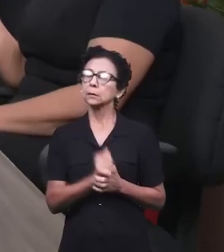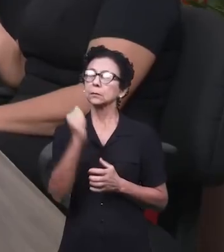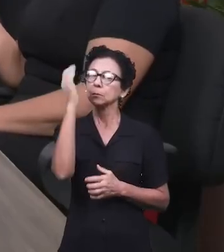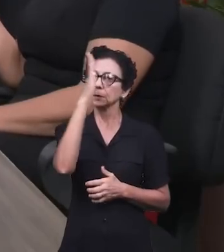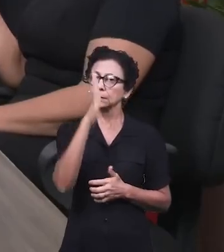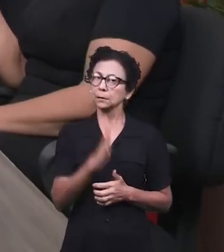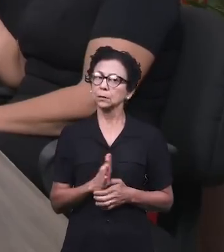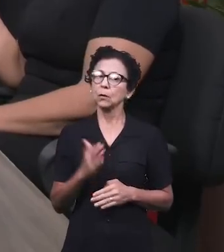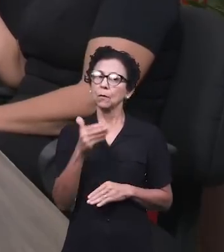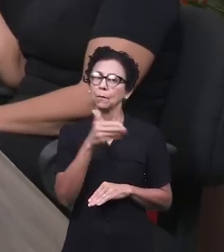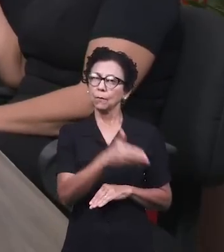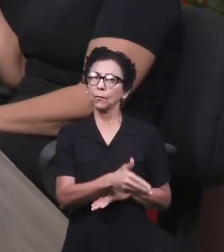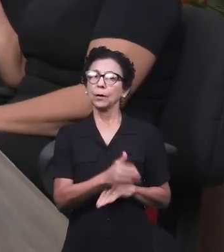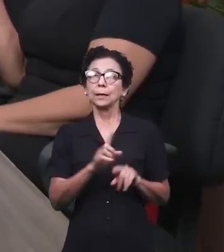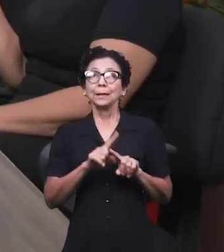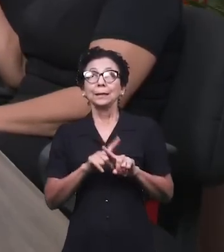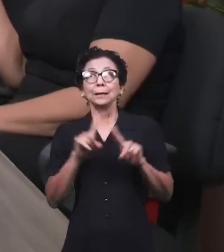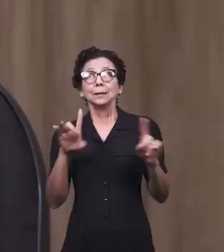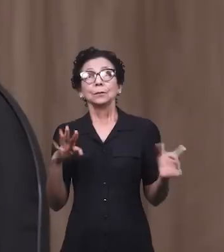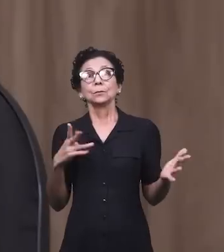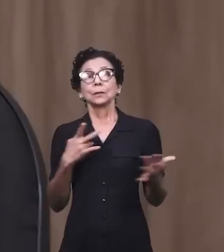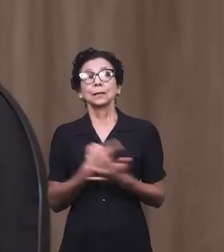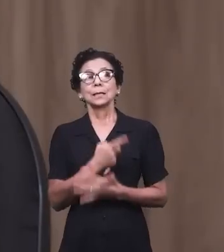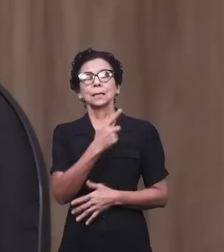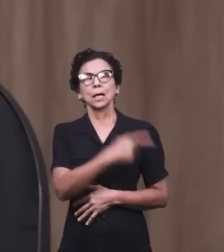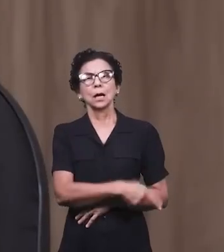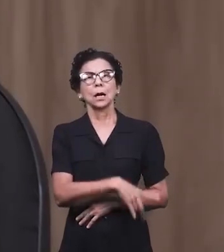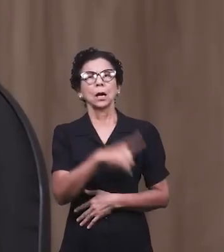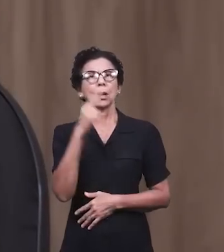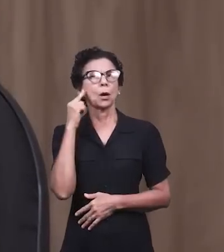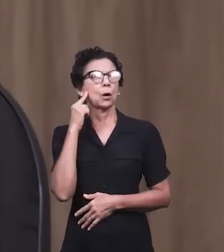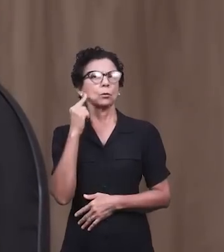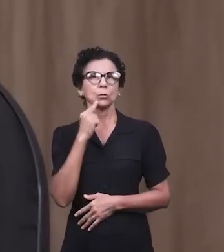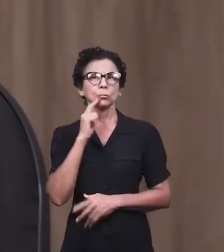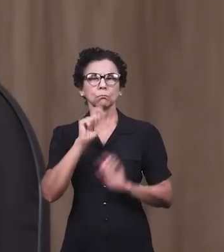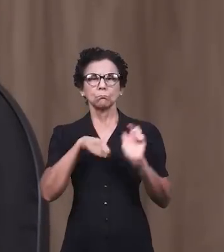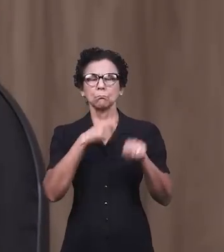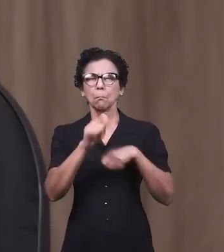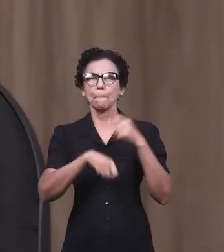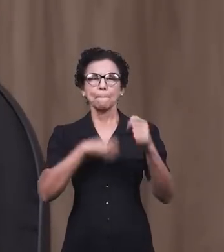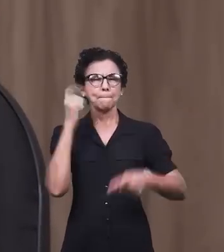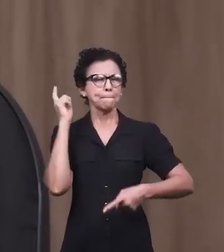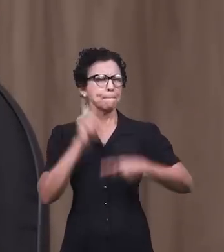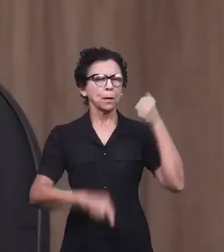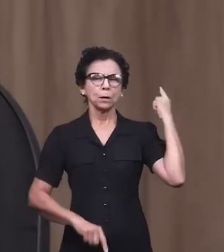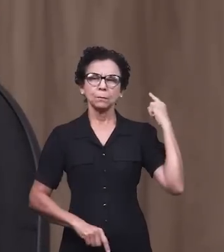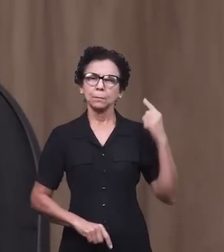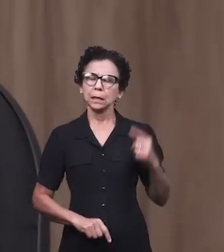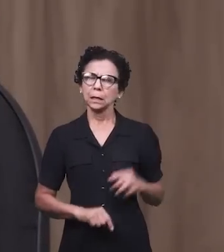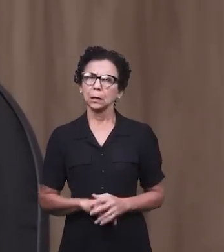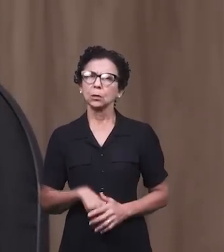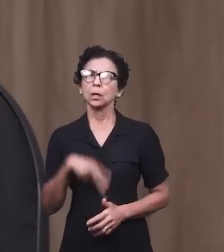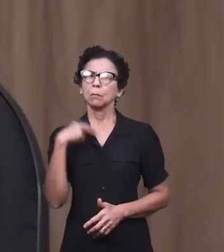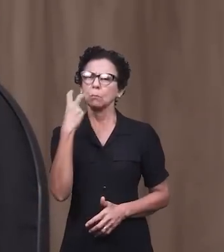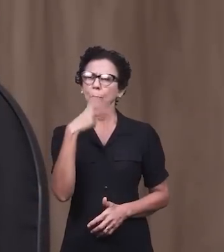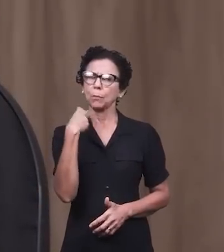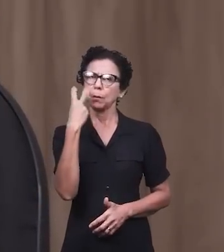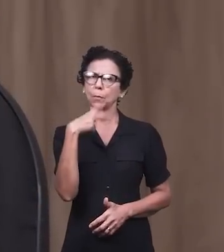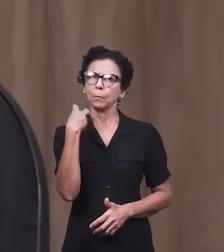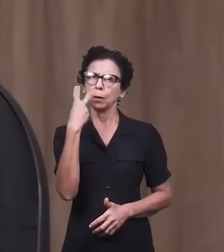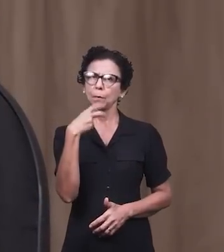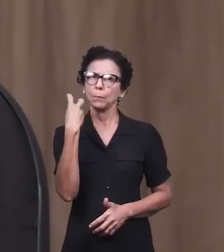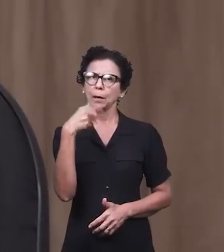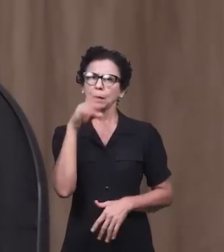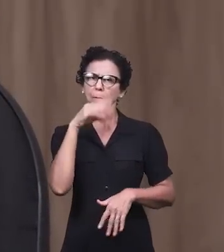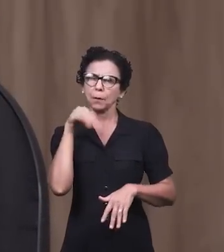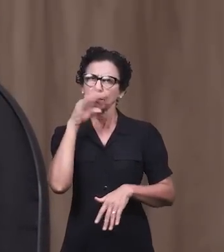e lá foi definido que os surdos não mais sinalizariam. eles teriam que oralizar, eles teriam que